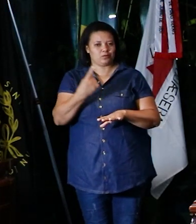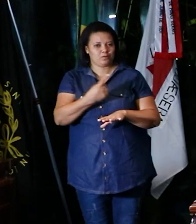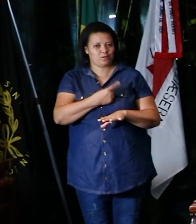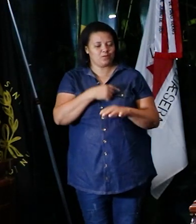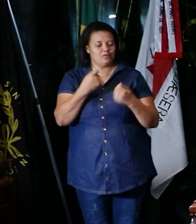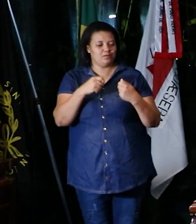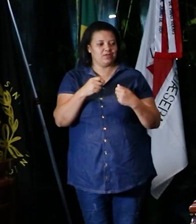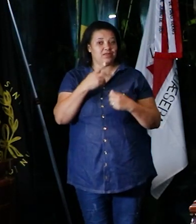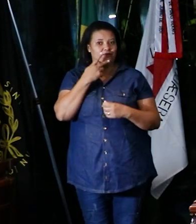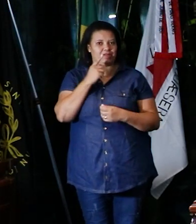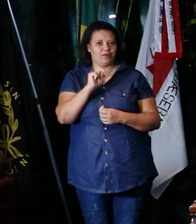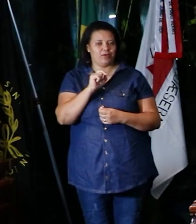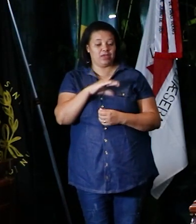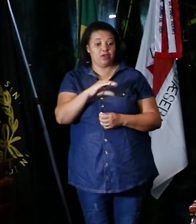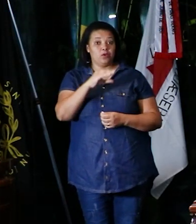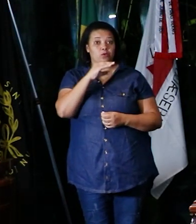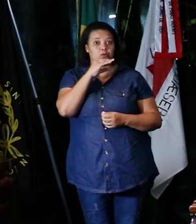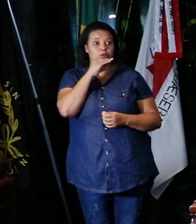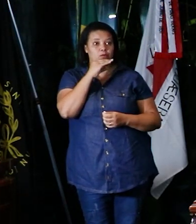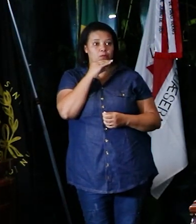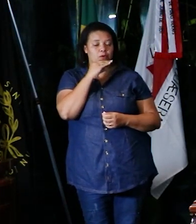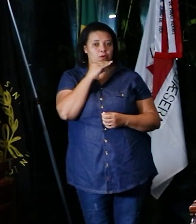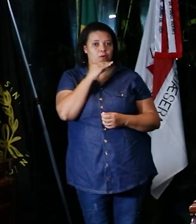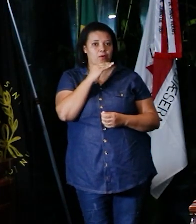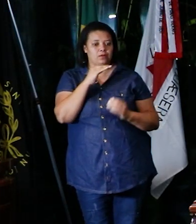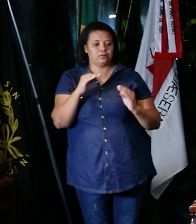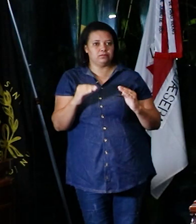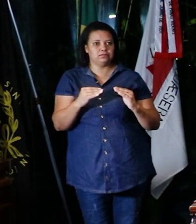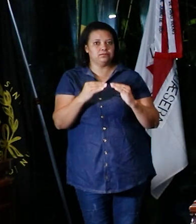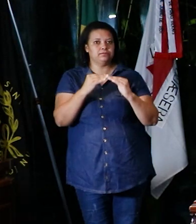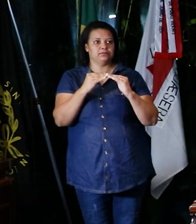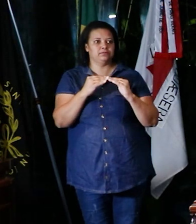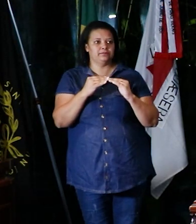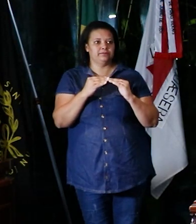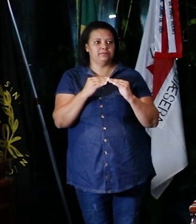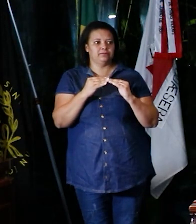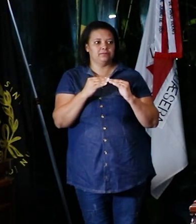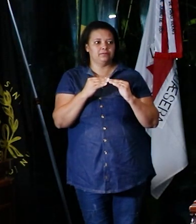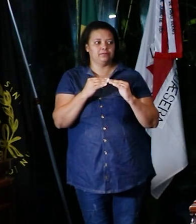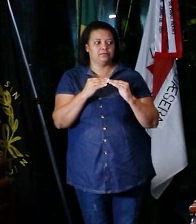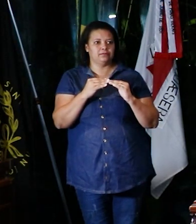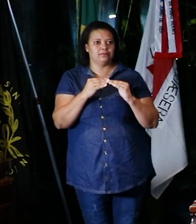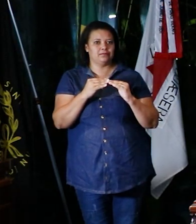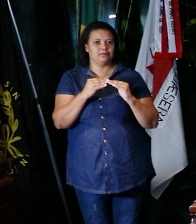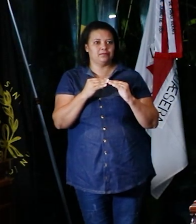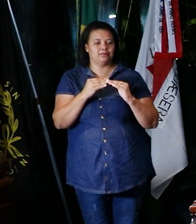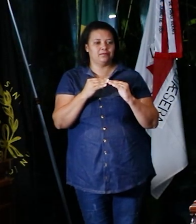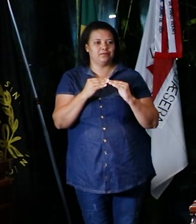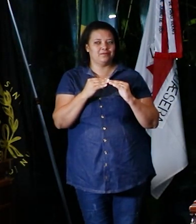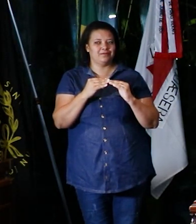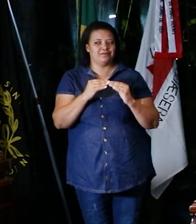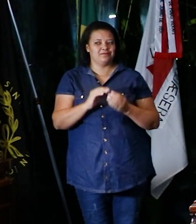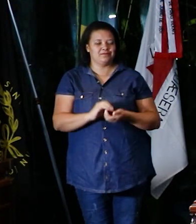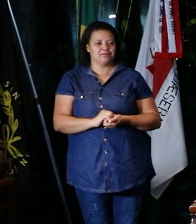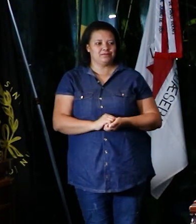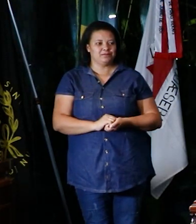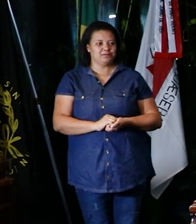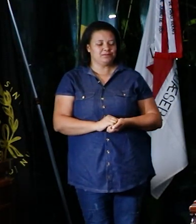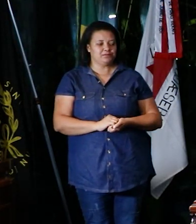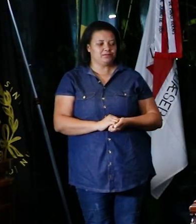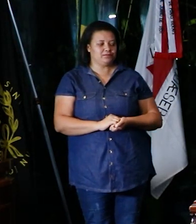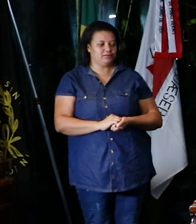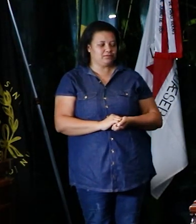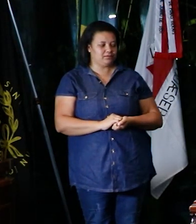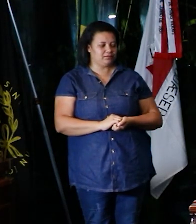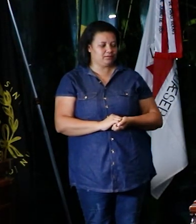que dizer do Drummond tem um pouco a ver com isso. Ô, gente, de vez em quando eu vou olhar aqui, para aqui também, tá?